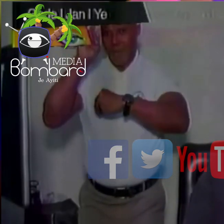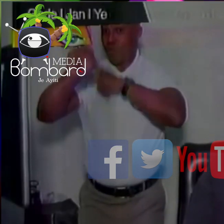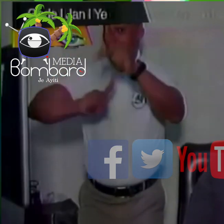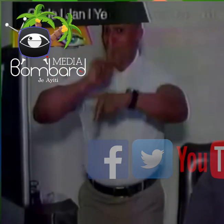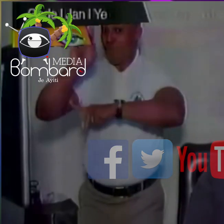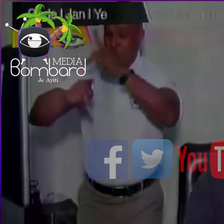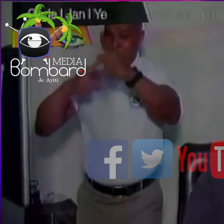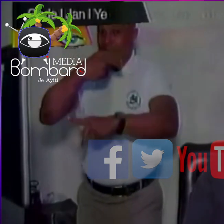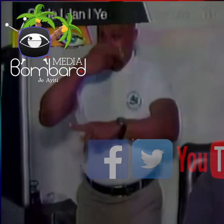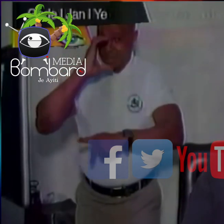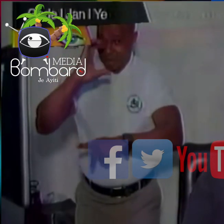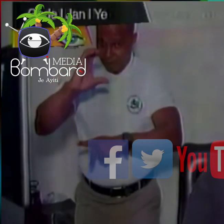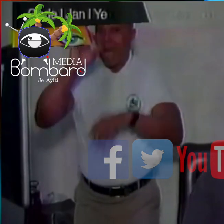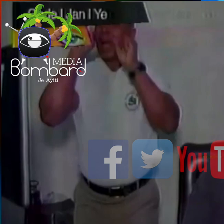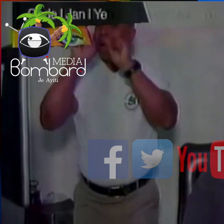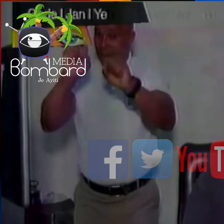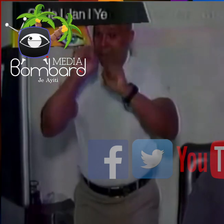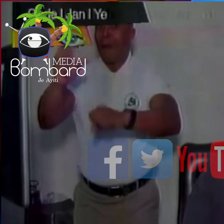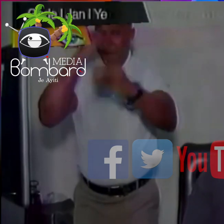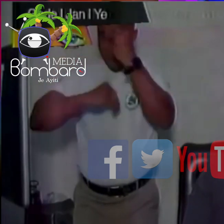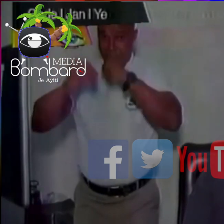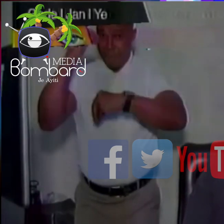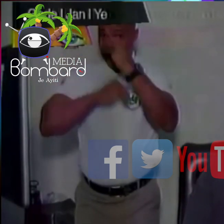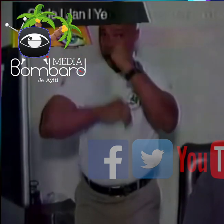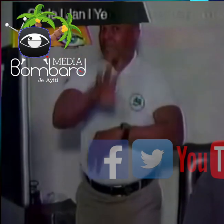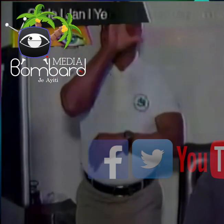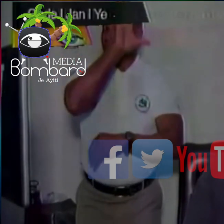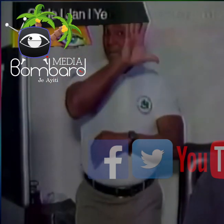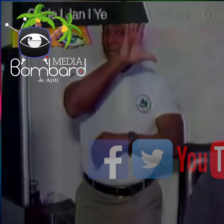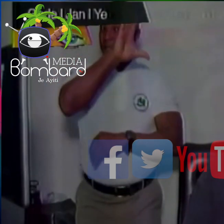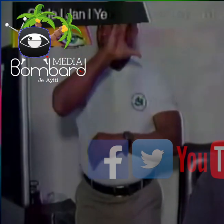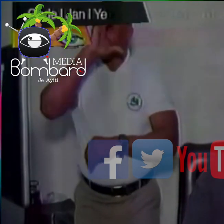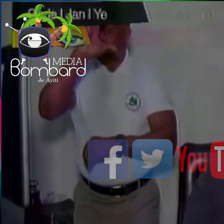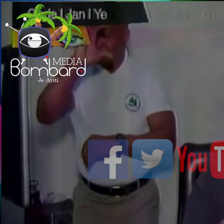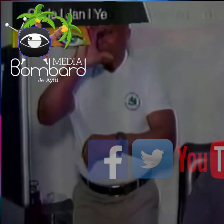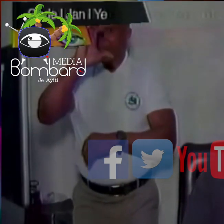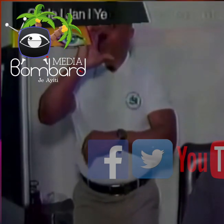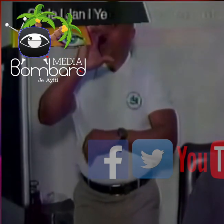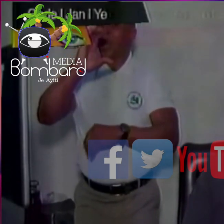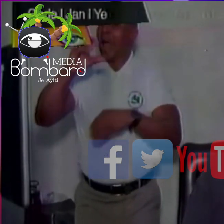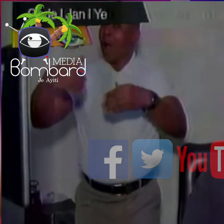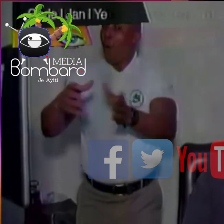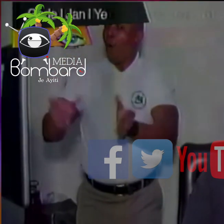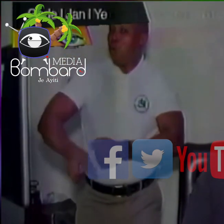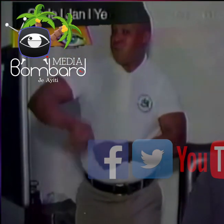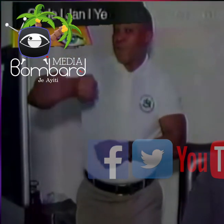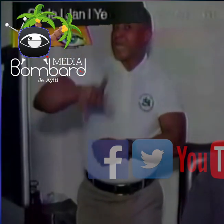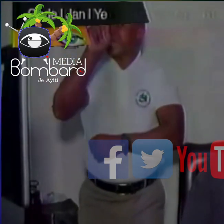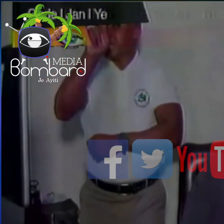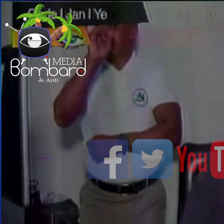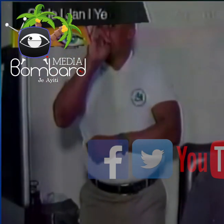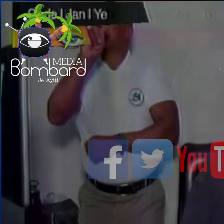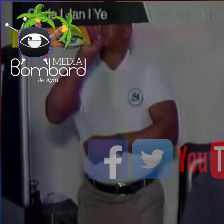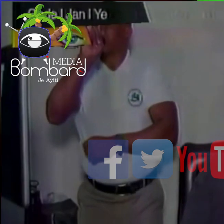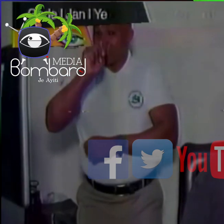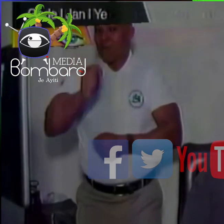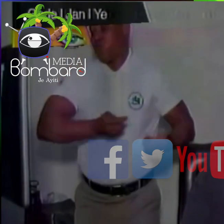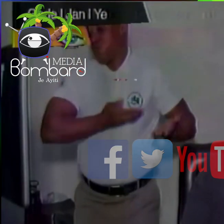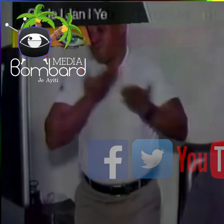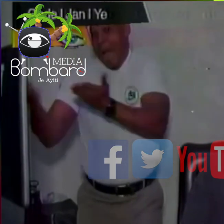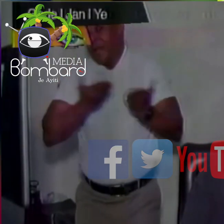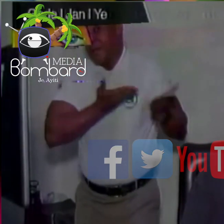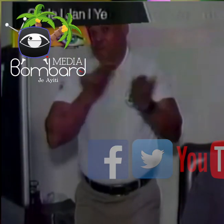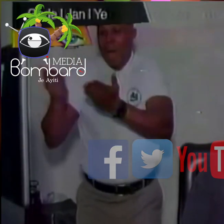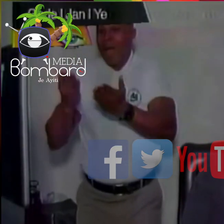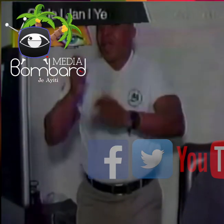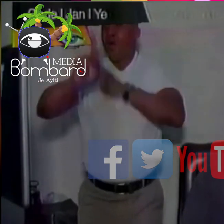livré déjà, donc avec plus que 500 kits hygiéniques, vous êtes capable de distribuer à nous encore. Donc, nous voulons dire